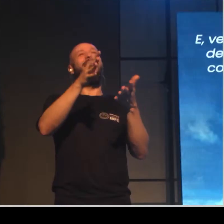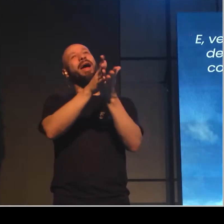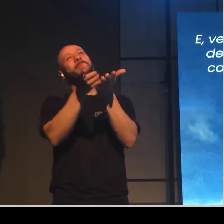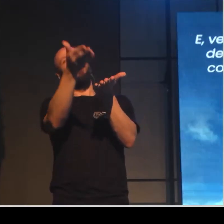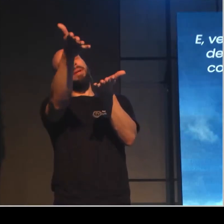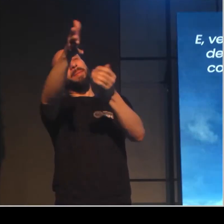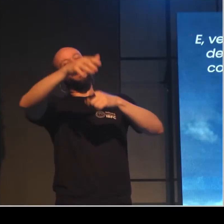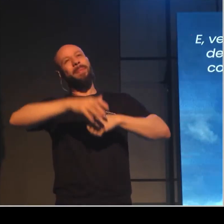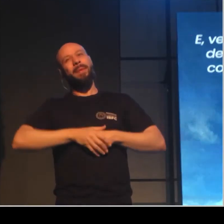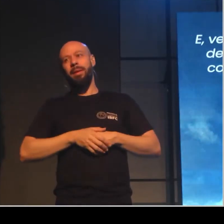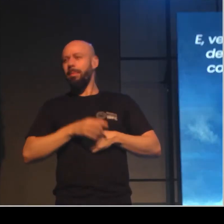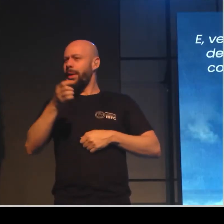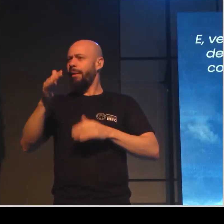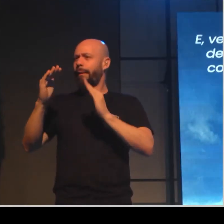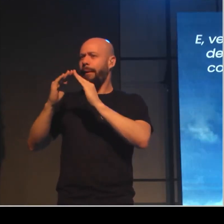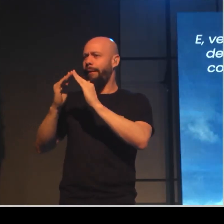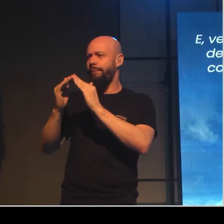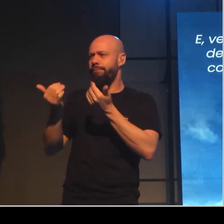Eu desafio você